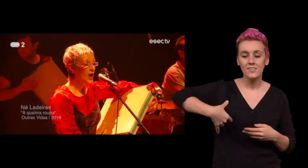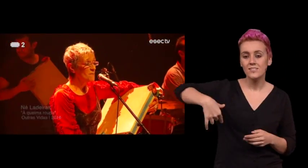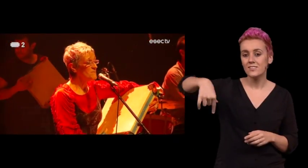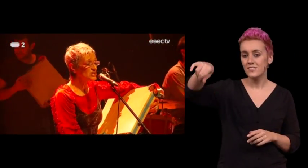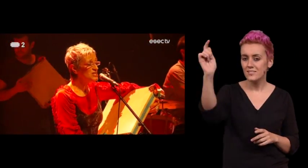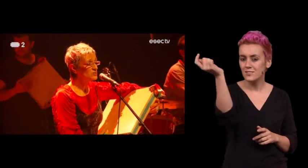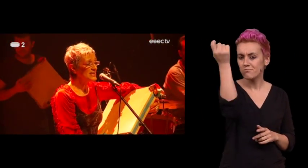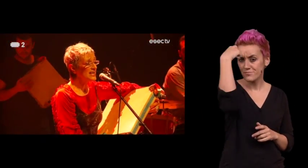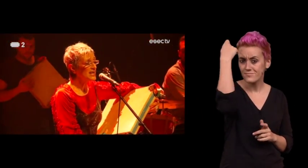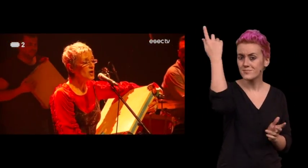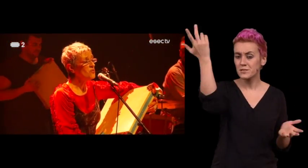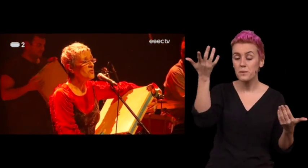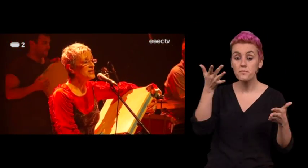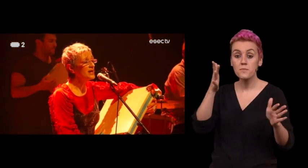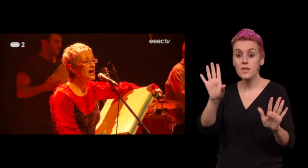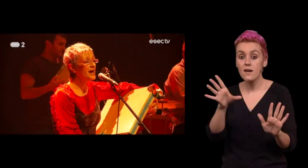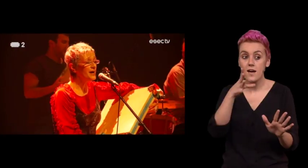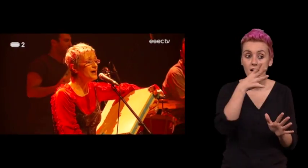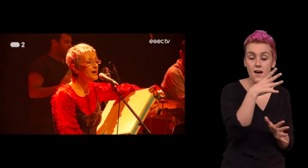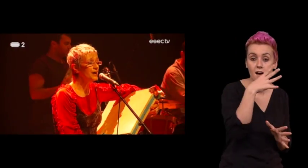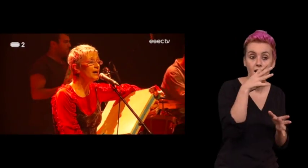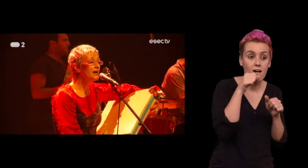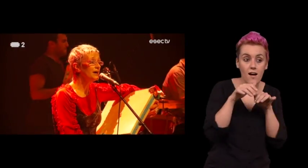João, mas não digam a